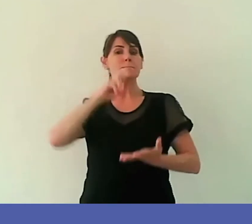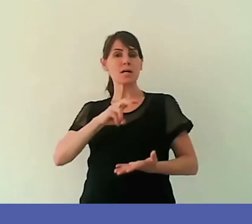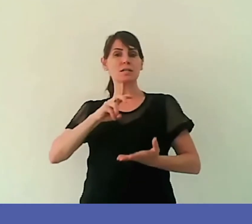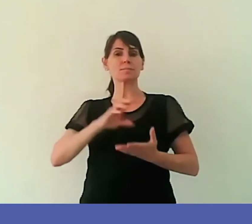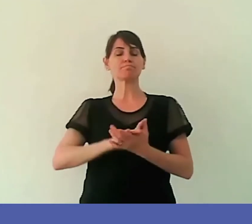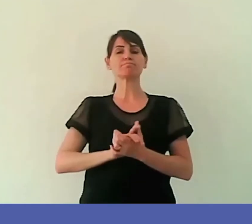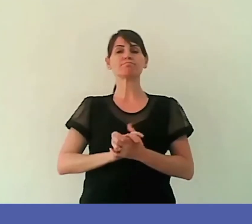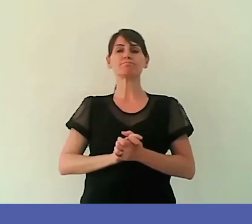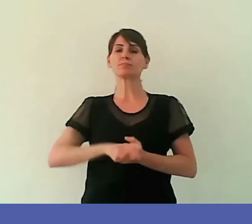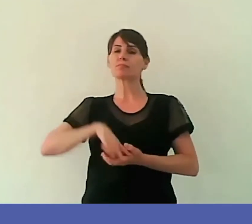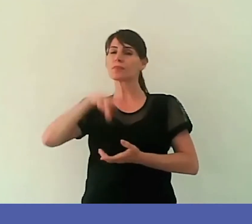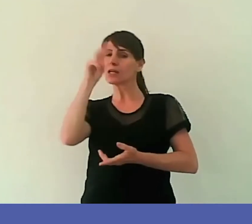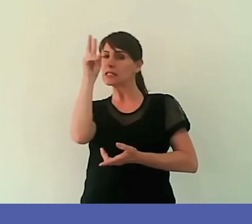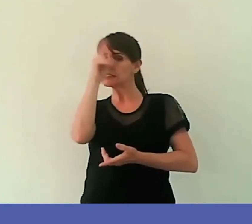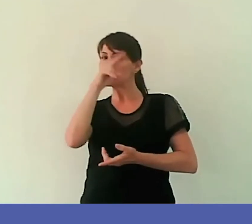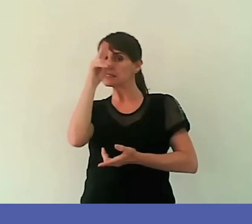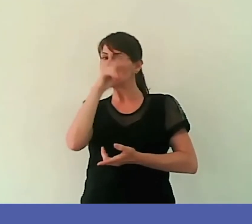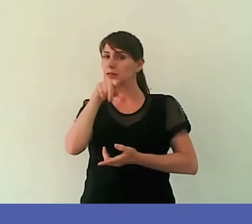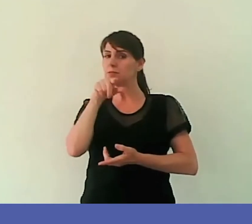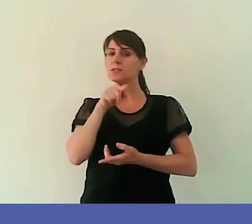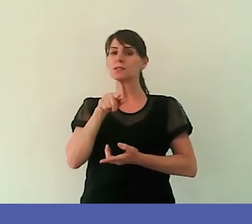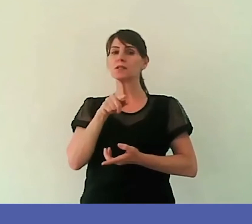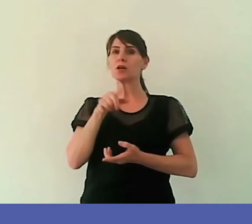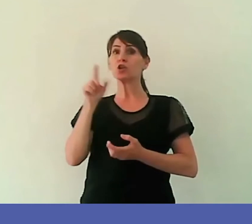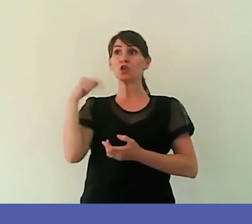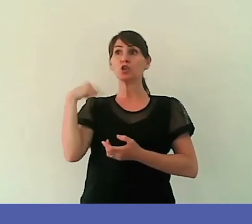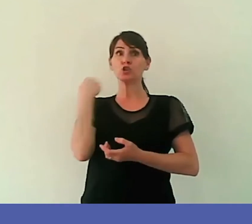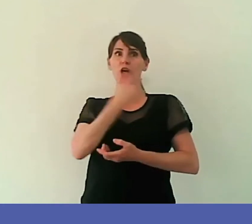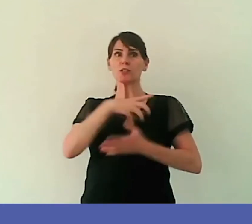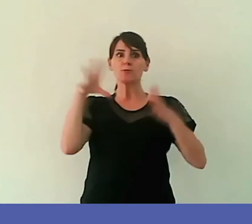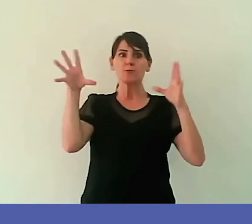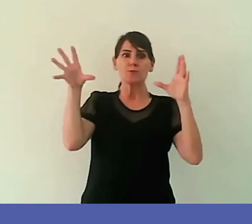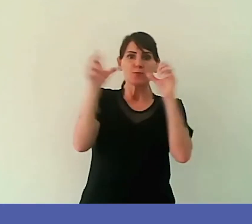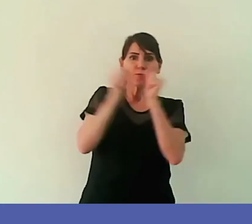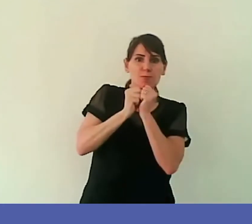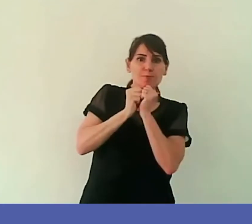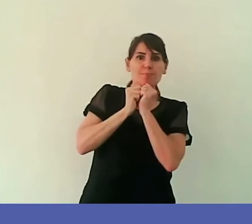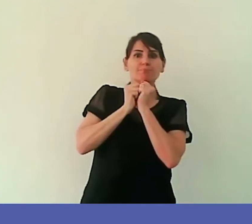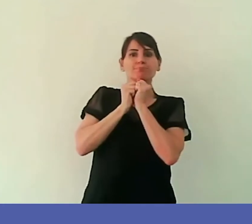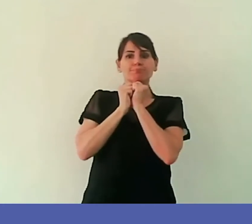que nós estamos na escuridão da noite.